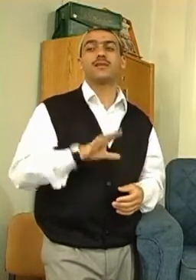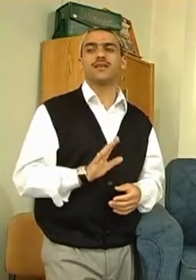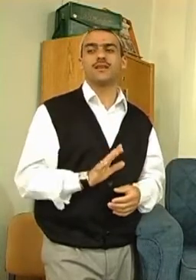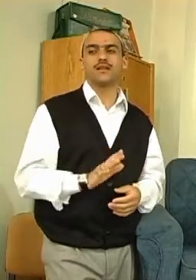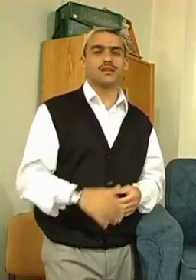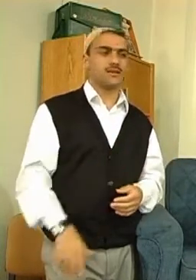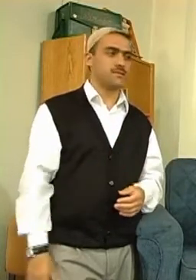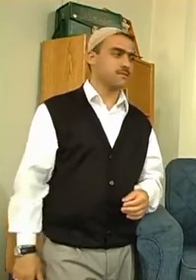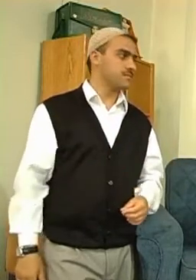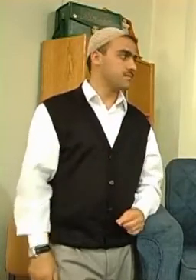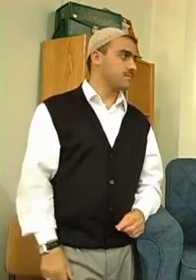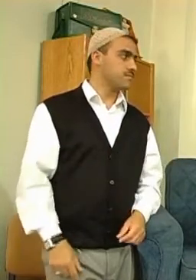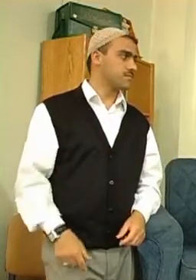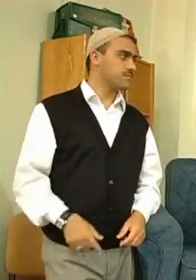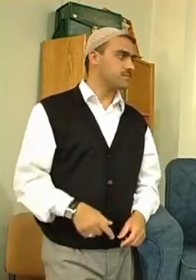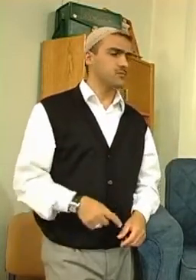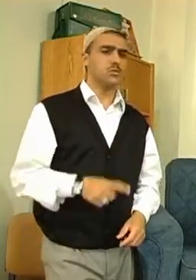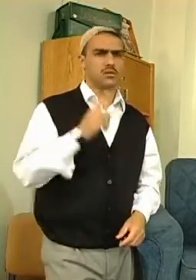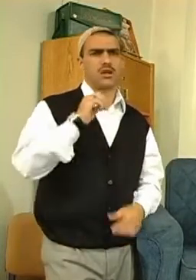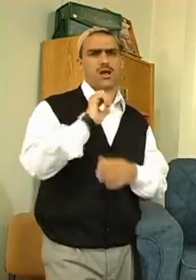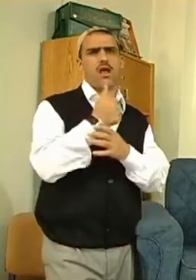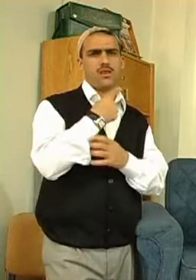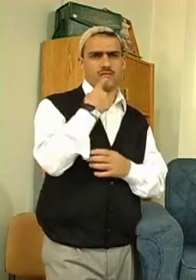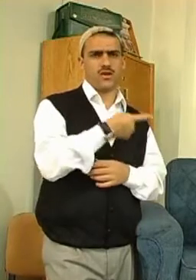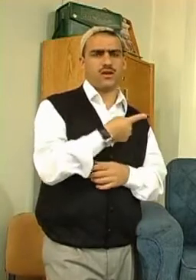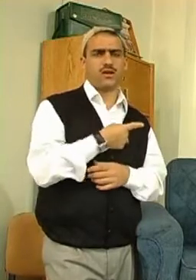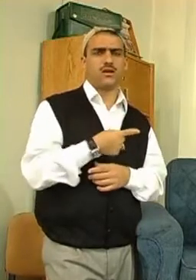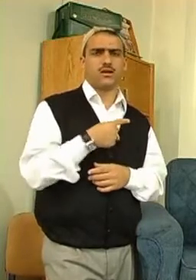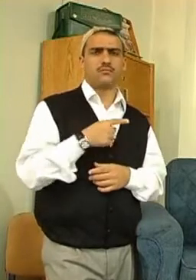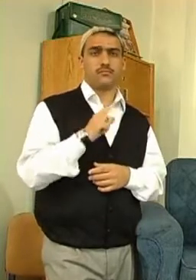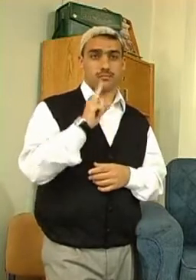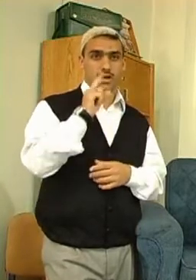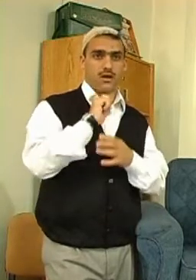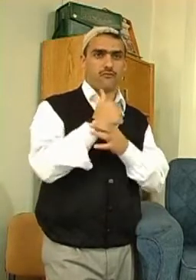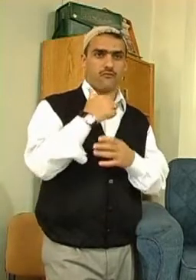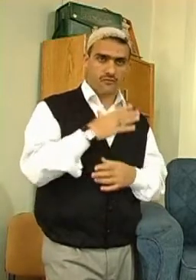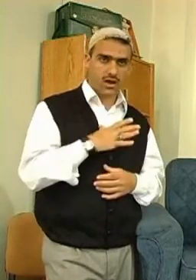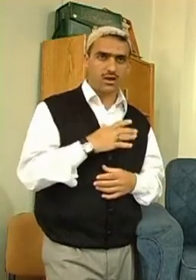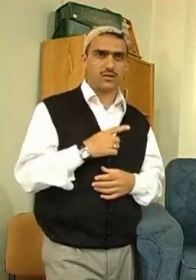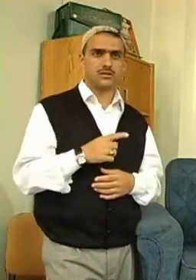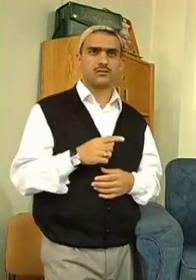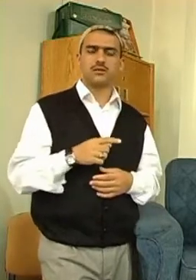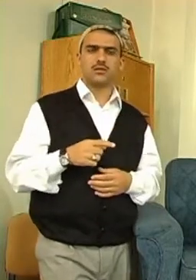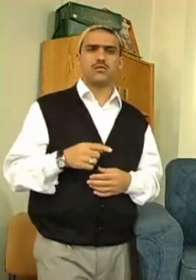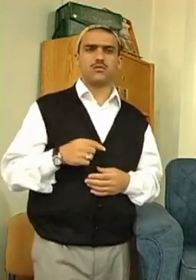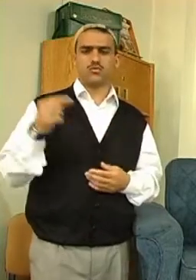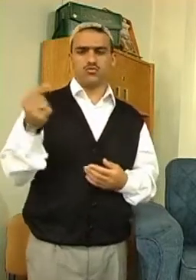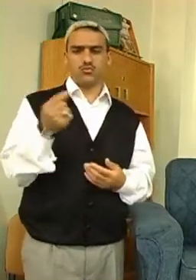vermiş. Demiş buraya bir besmele yazar mısınız? O da olur demiş, almış. Hemen besmele yazmış,